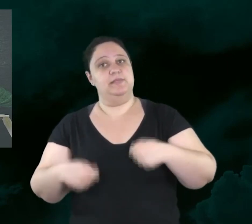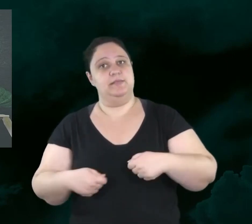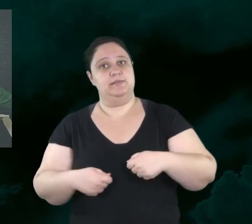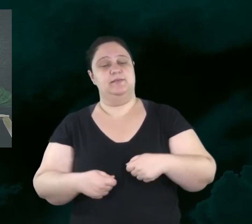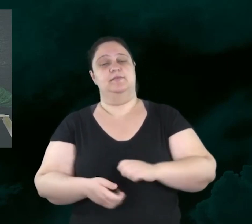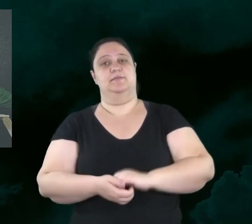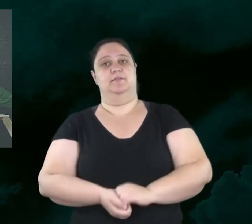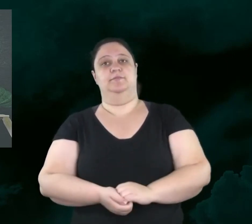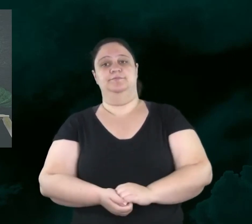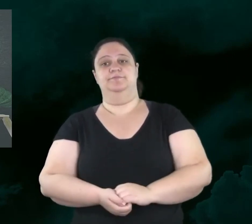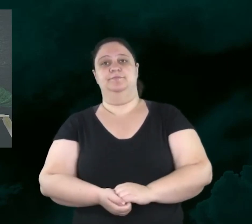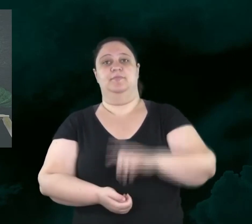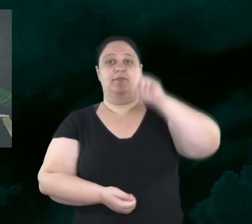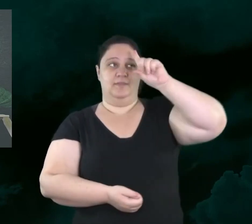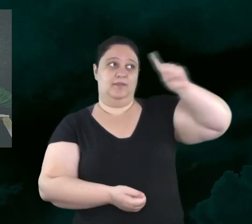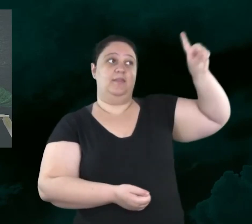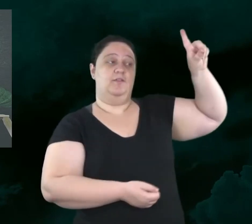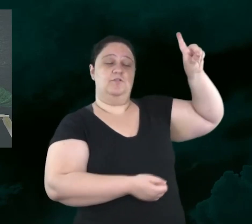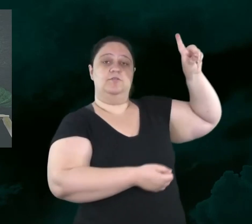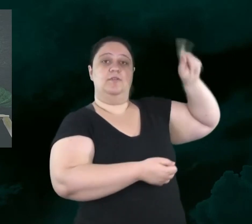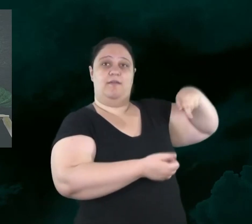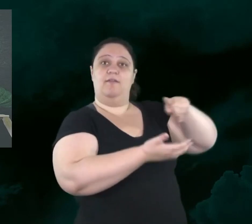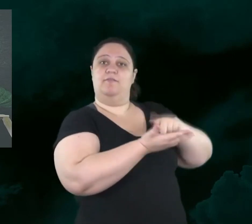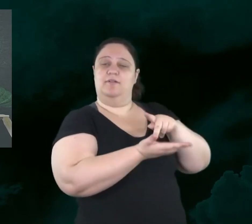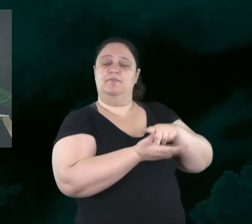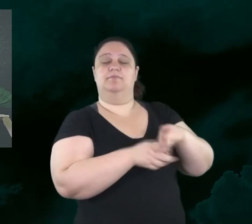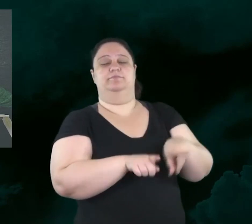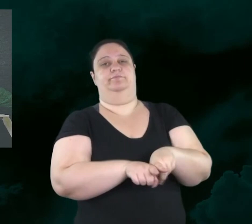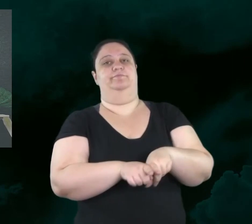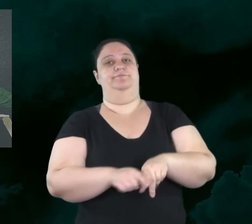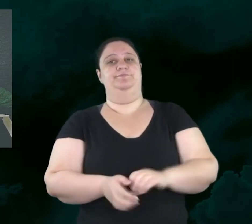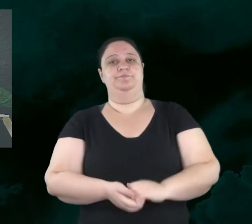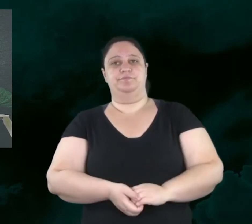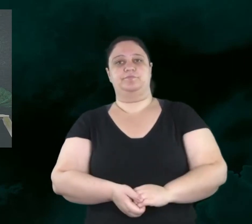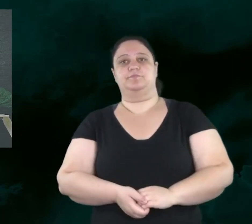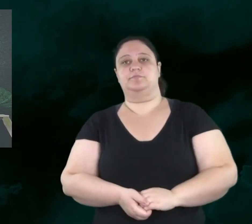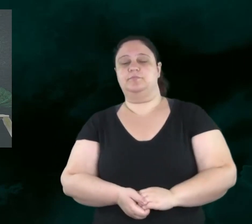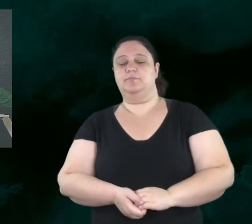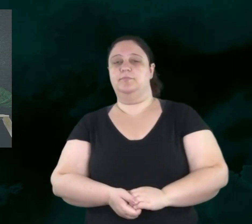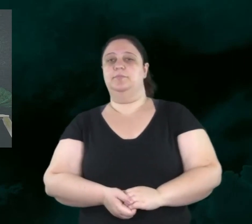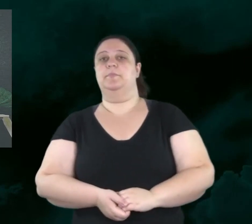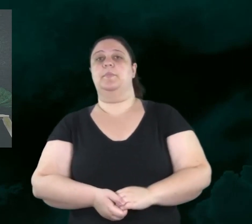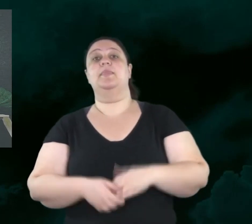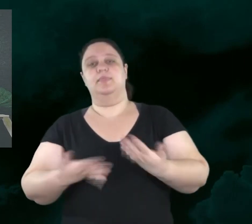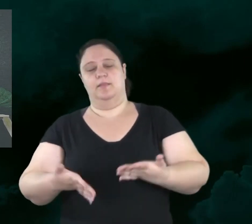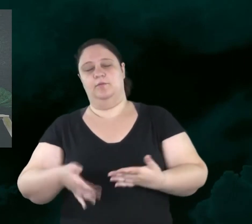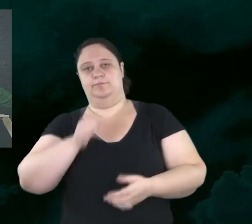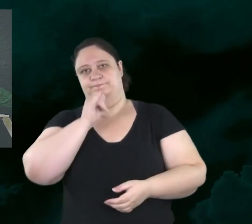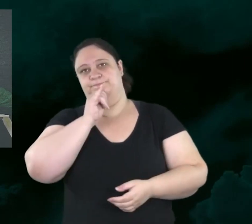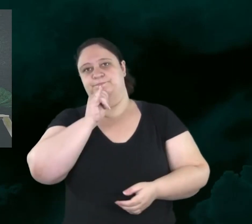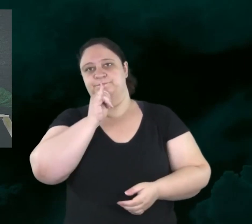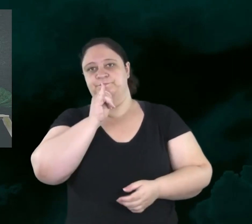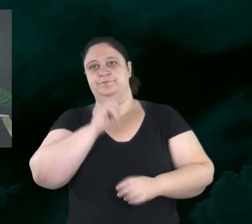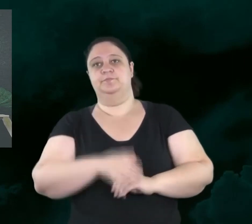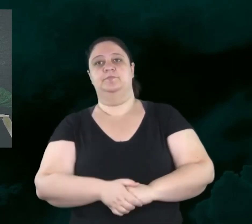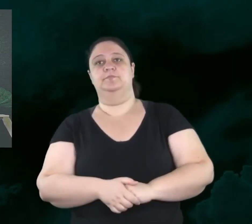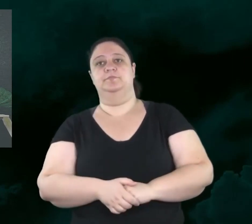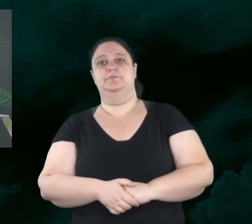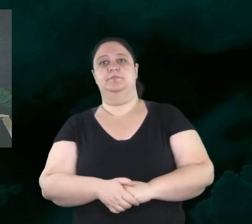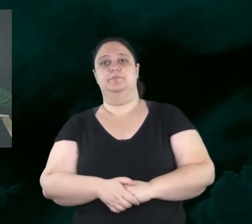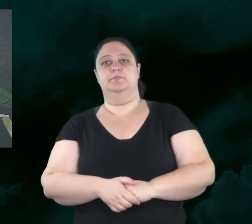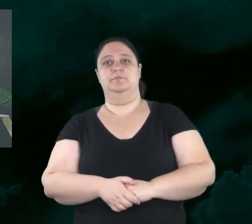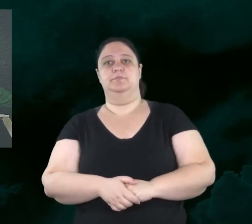essa verdade é Deus. E eu vou falar, né, daqui a pouco sobre isso. Então, por exemplo, o que eu estou fazendo?